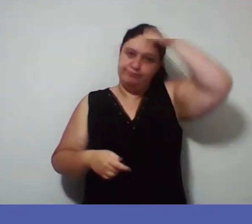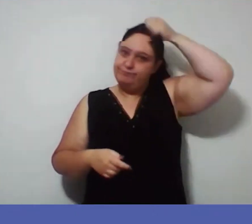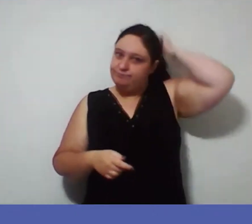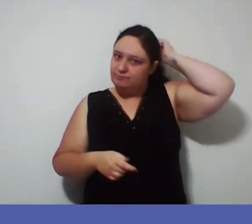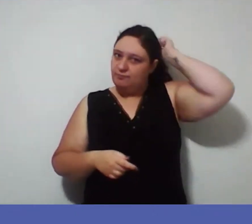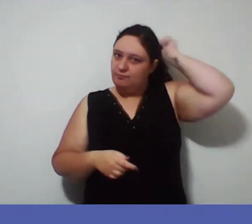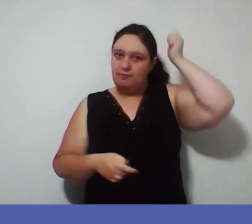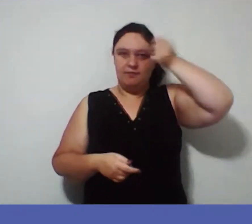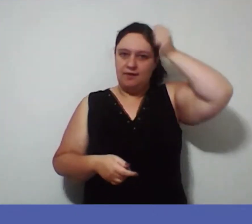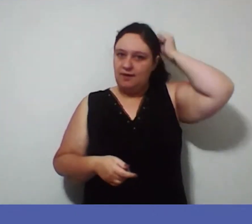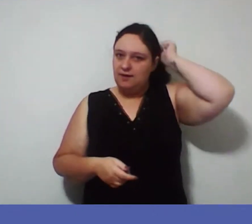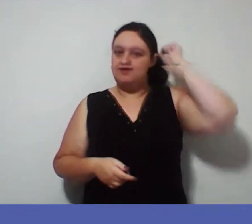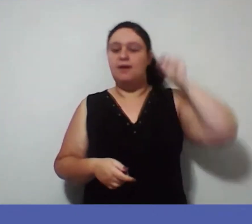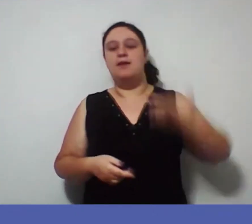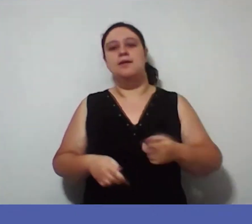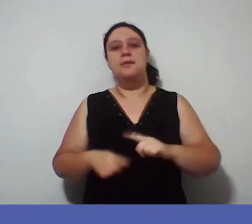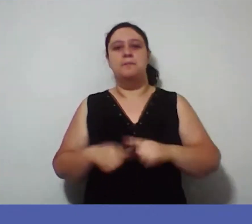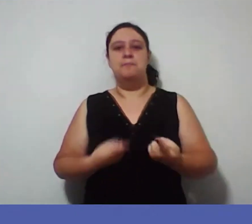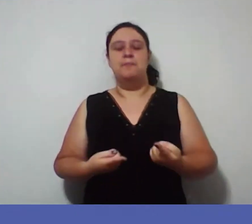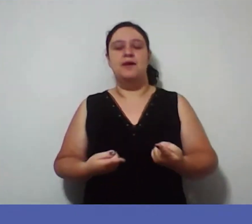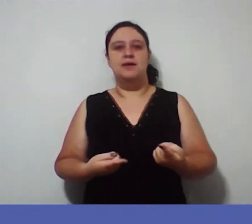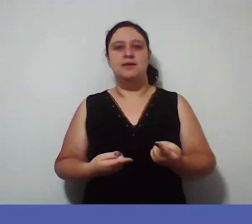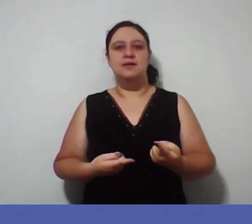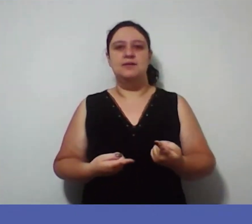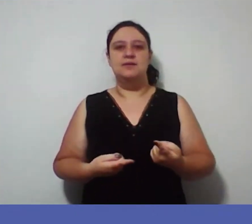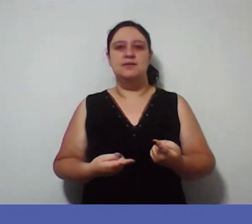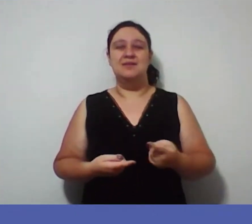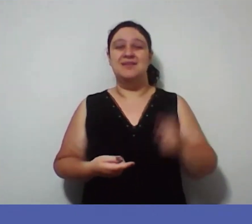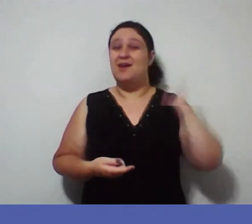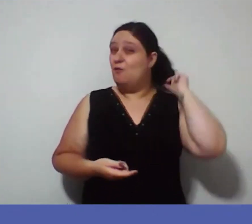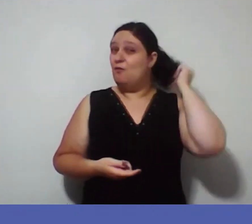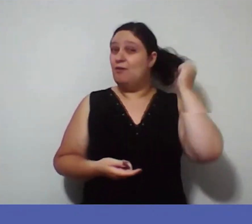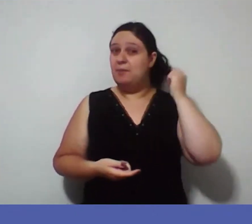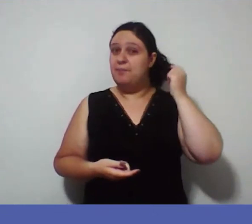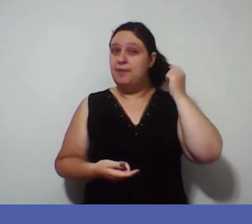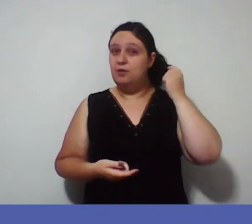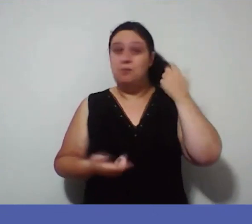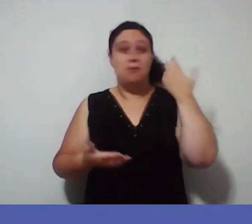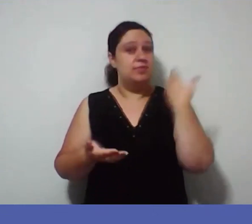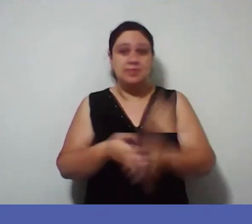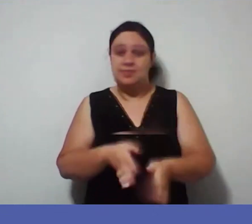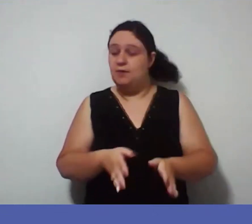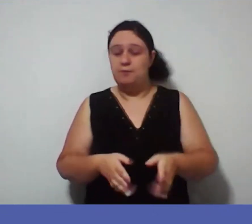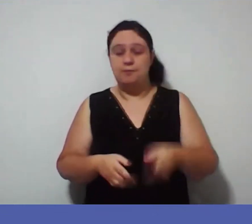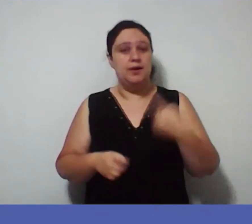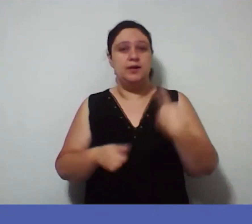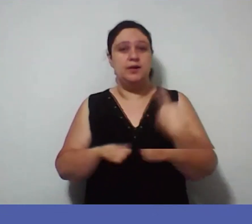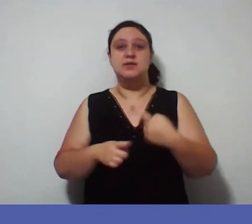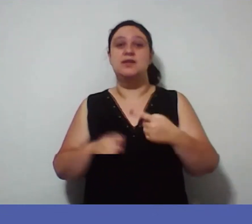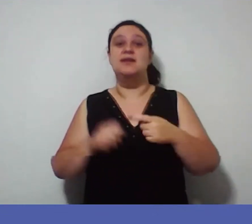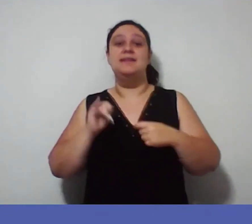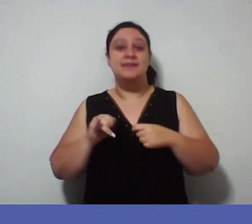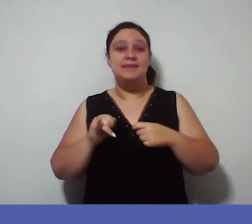o Senhor não permite cair nenhum cabelo. Se caiu porque o Senhor permitiu.